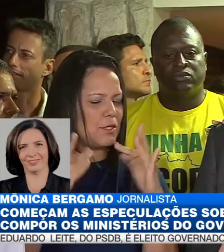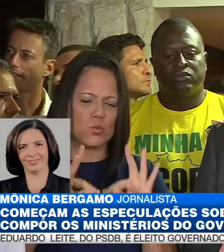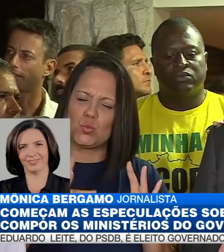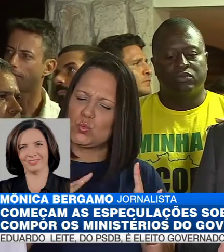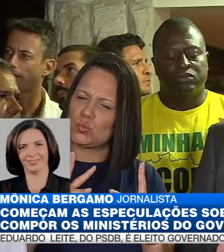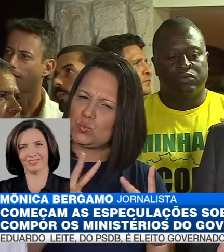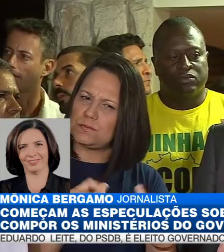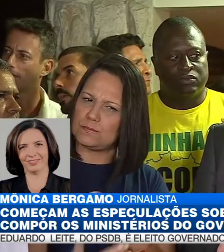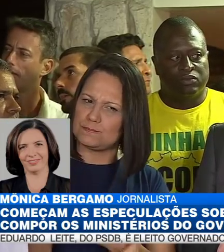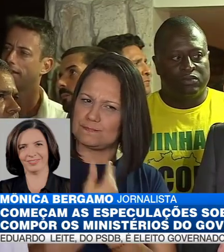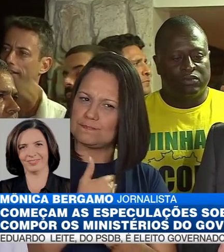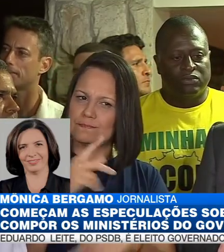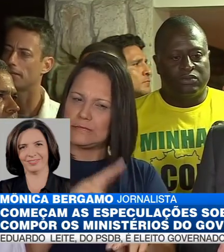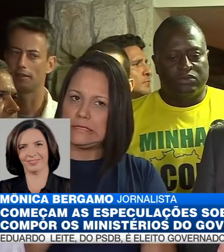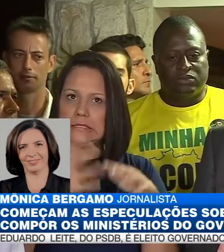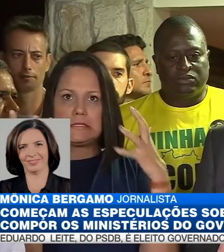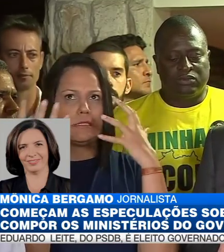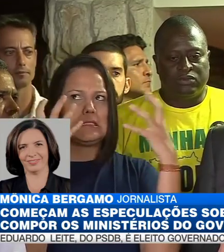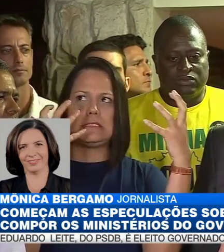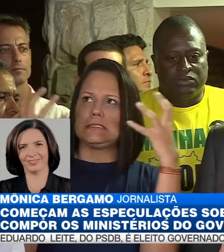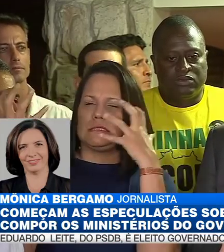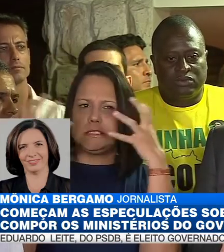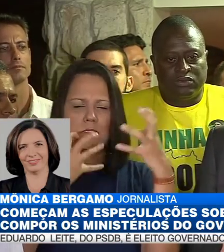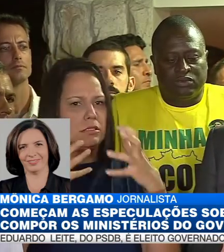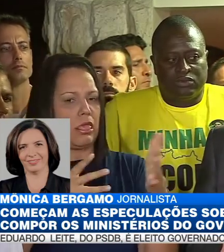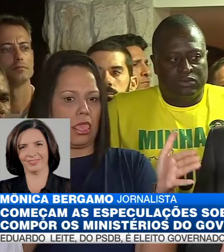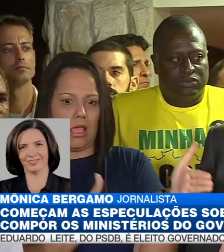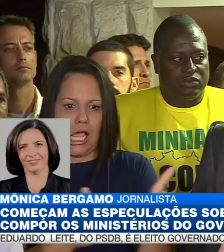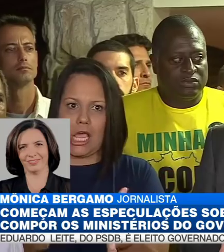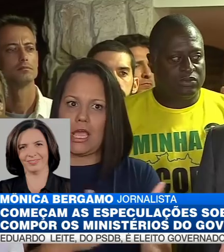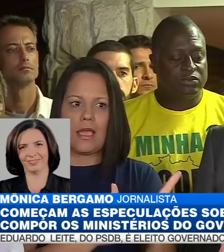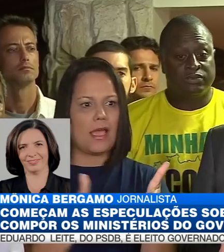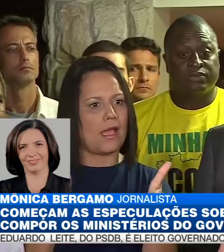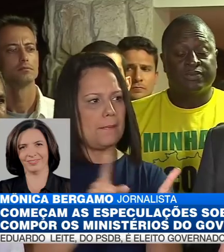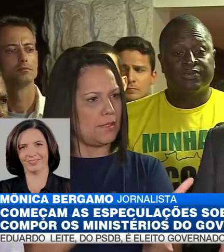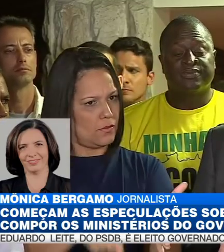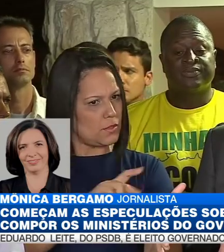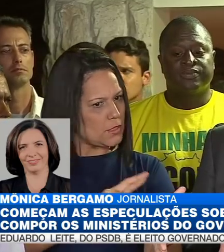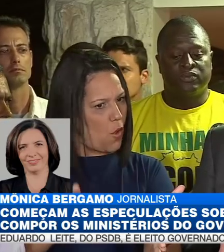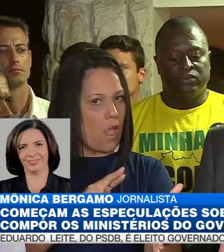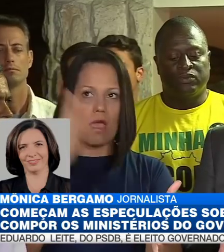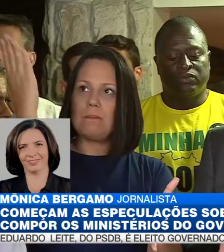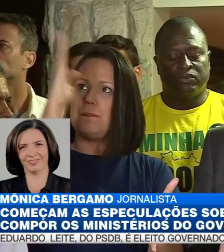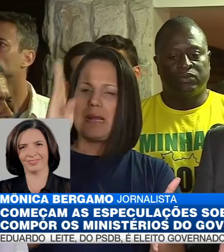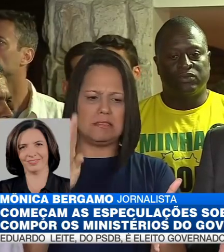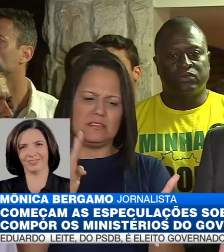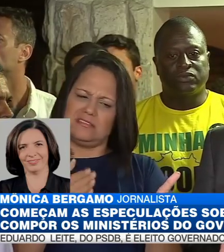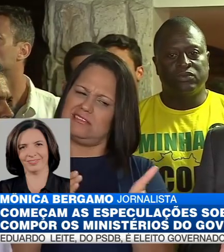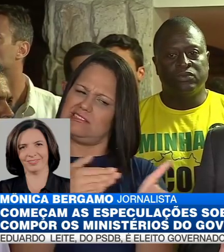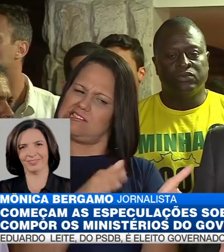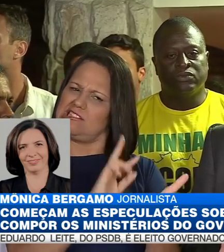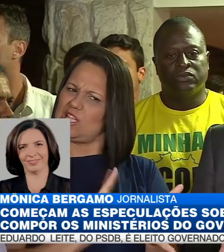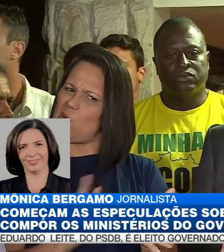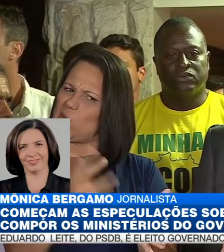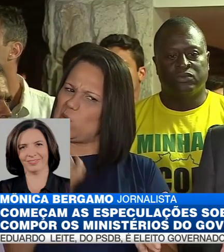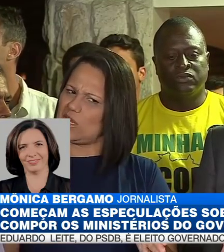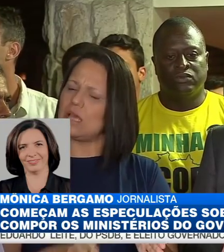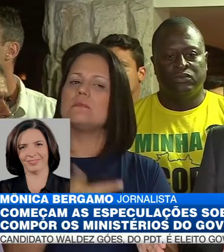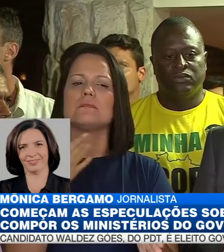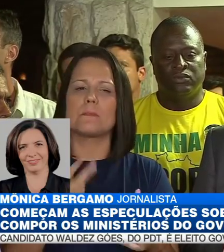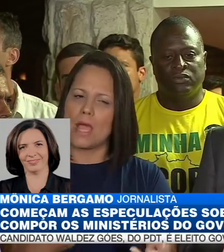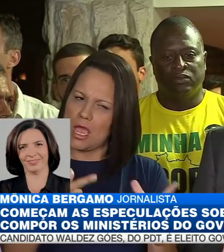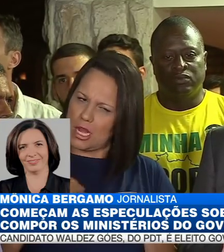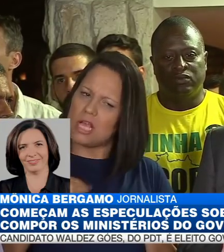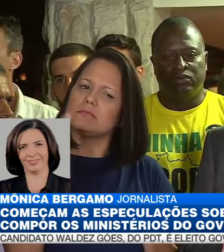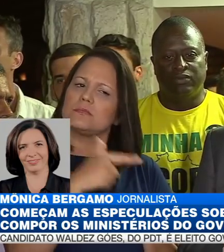jurista Ives Gandra Martins, liderou um manifesto de juristas pró-Bolsonaro. A interlocução, portanto, é muito boa, mas há quem